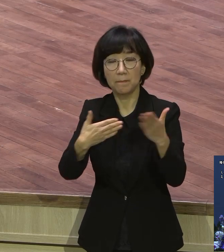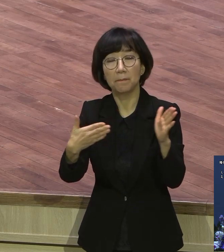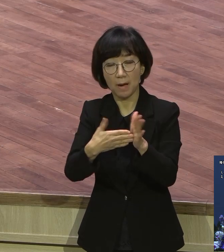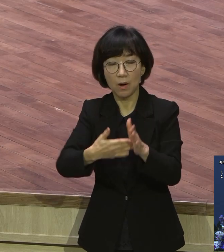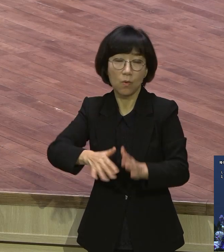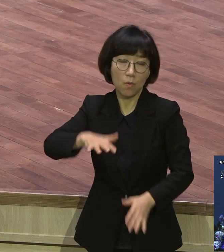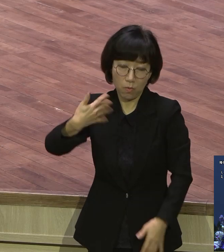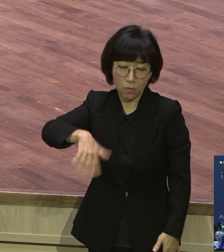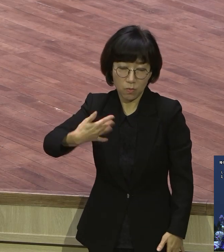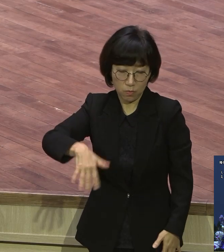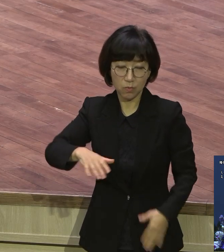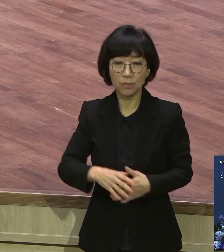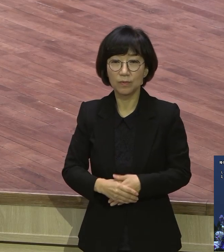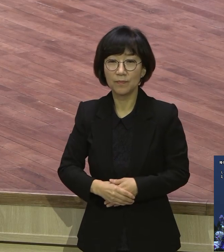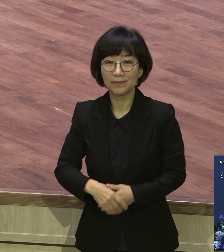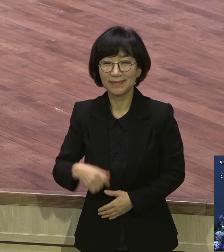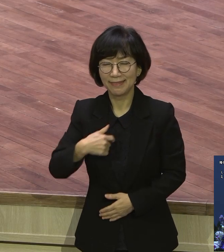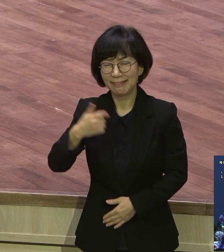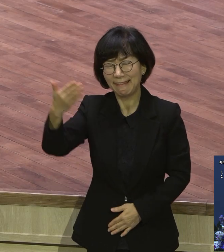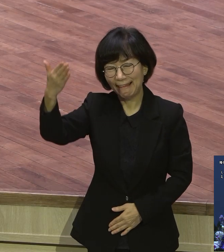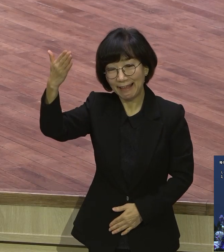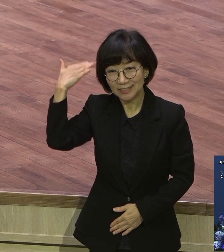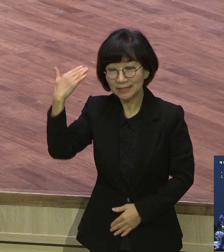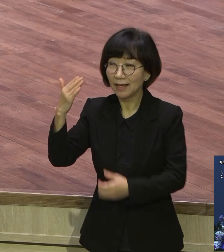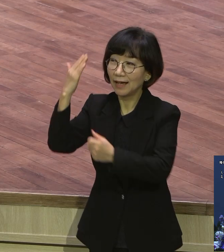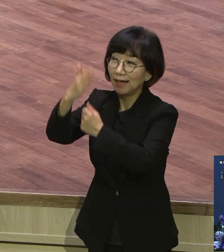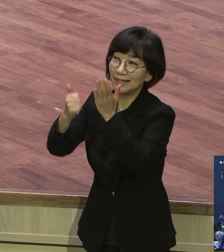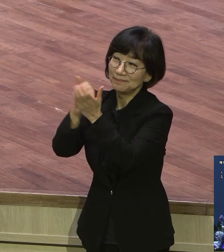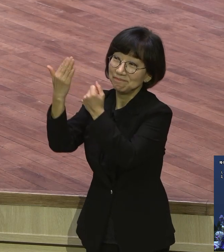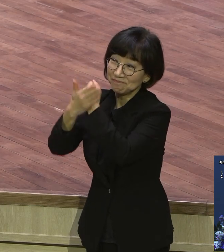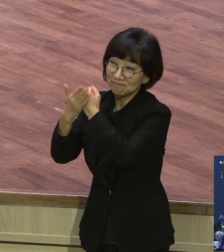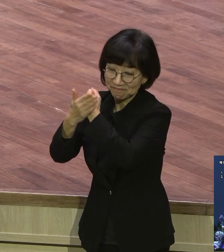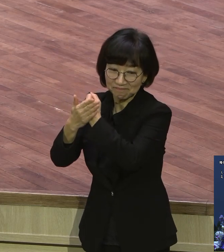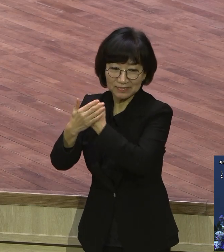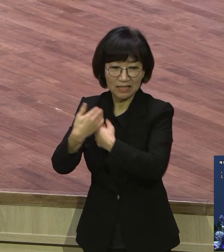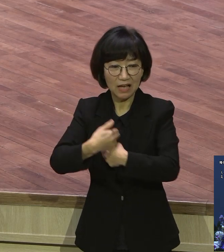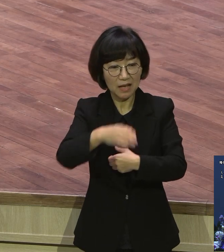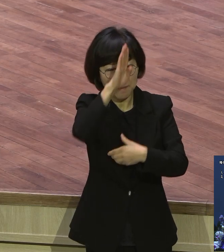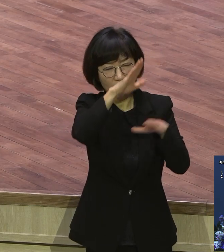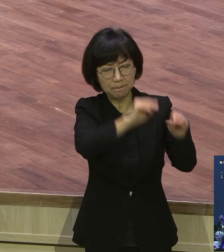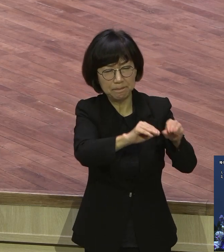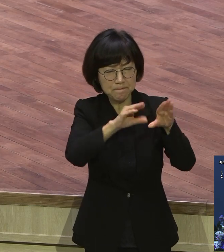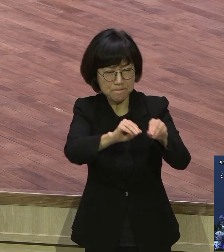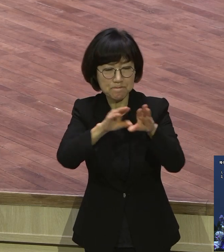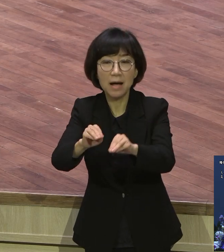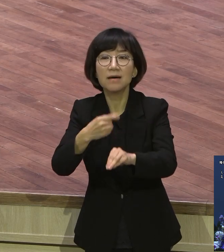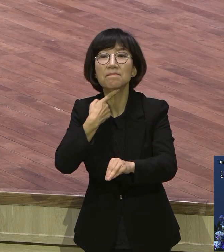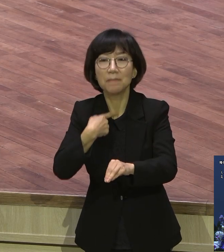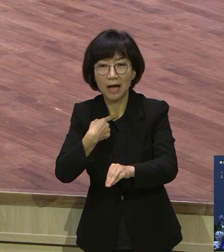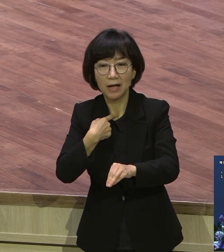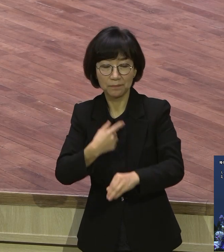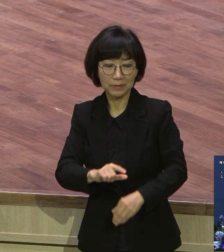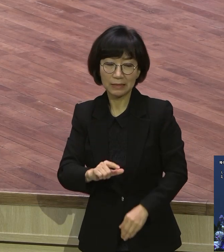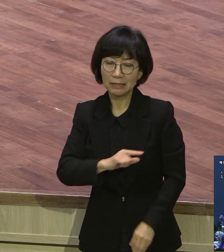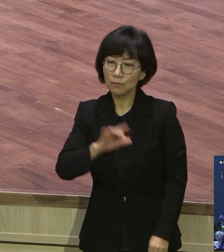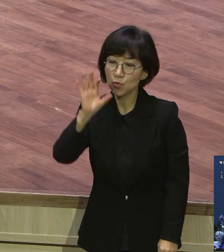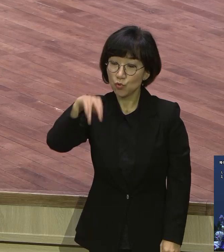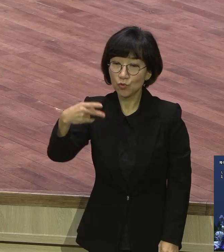저는 불치병 치유 많이 했습니다 하나님 은혜로 심지어 안전병에 걸어온 걸어 보냈어요 윤보이라고